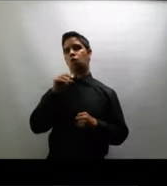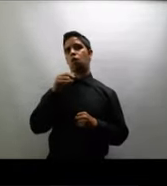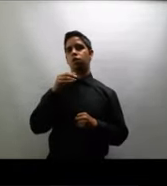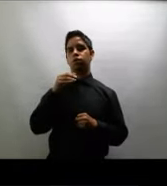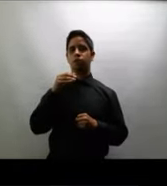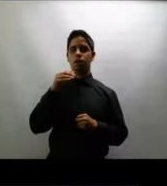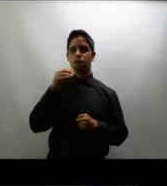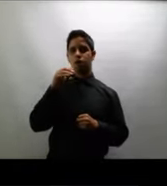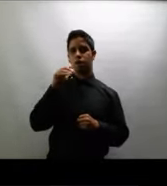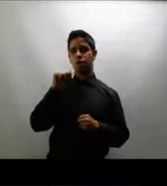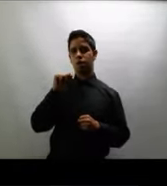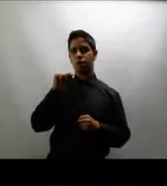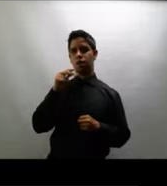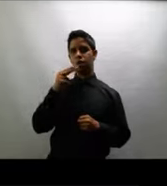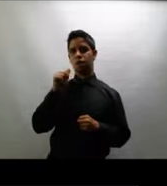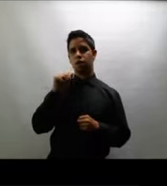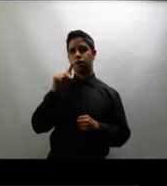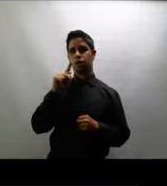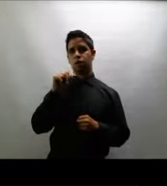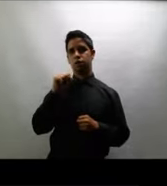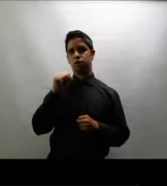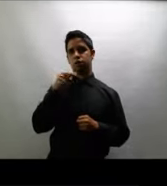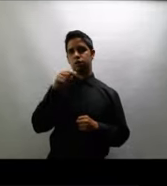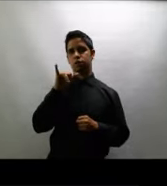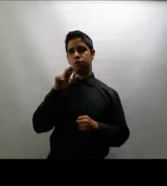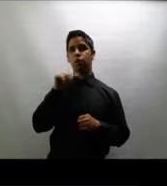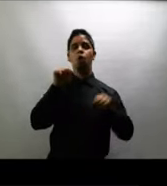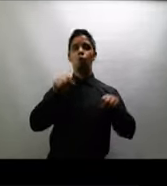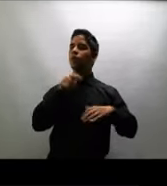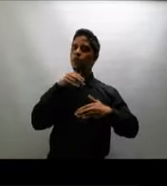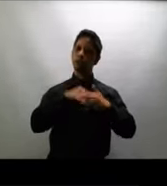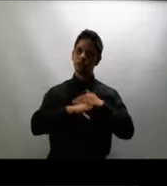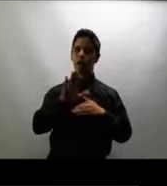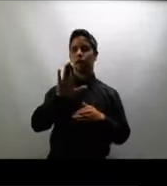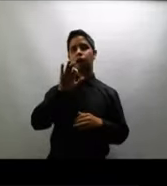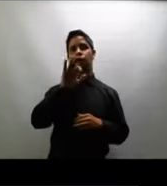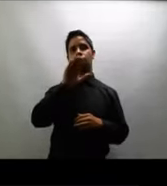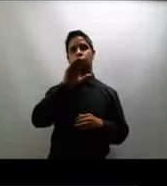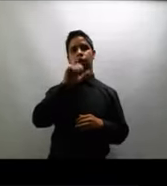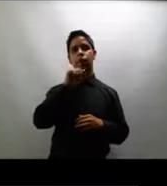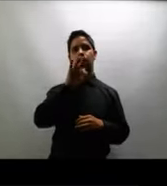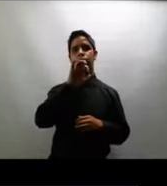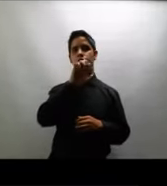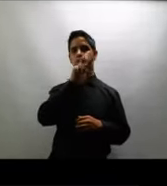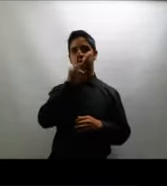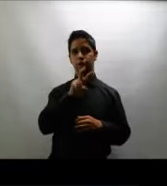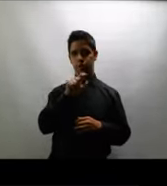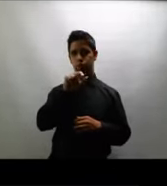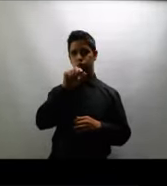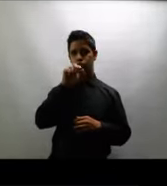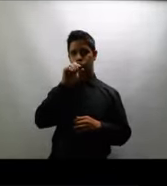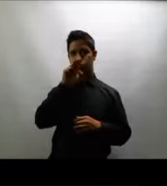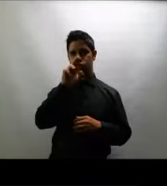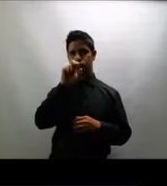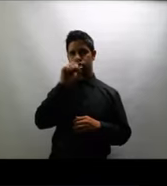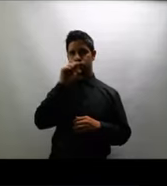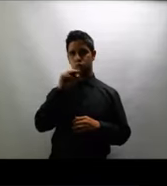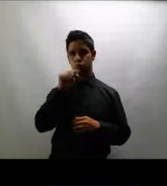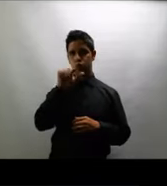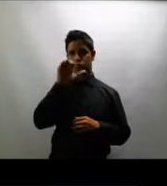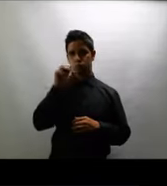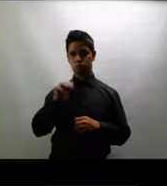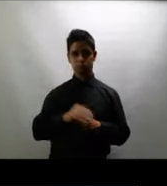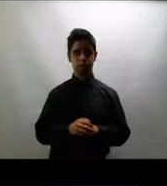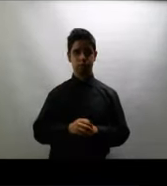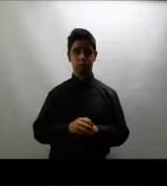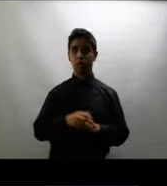qué poca vergüenza. El último sábado. Pero de, si no, mire, usted entra a cafesmusic.com. Entren, me encanta.